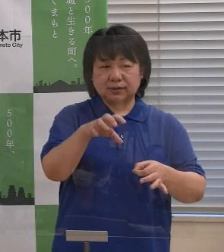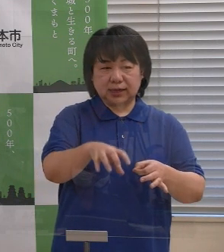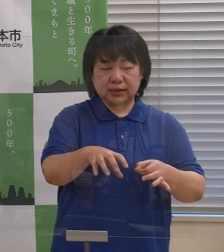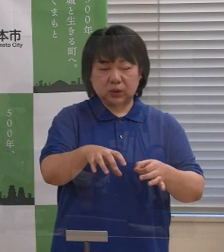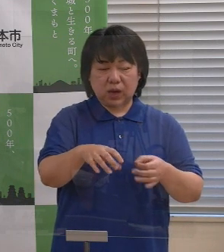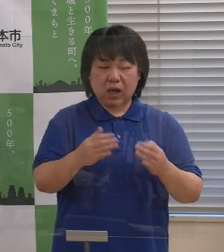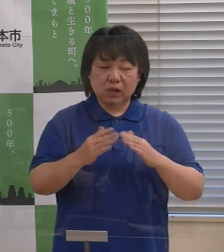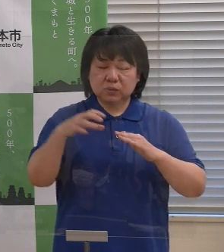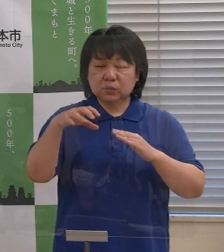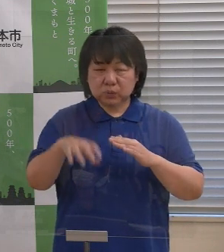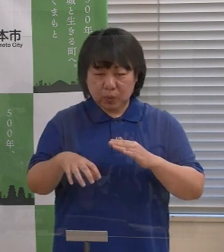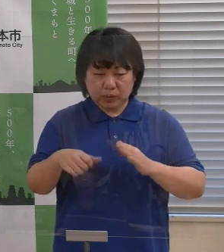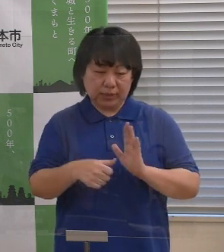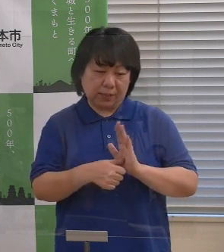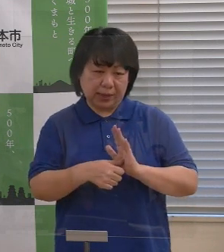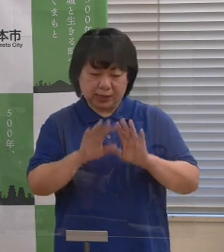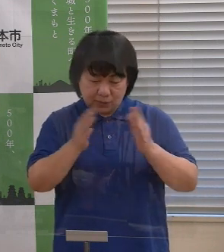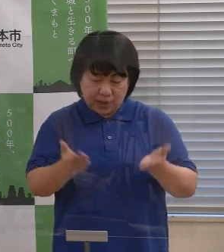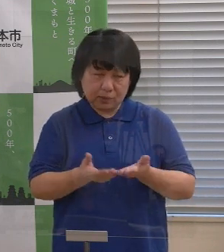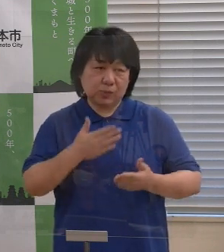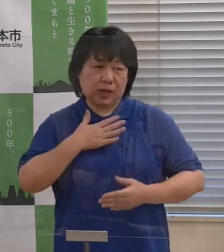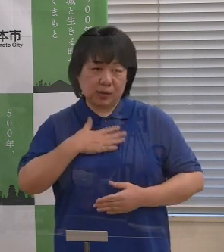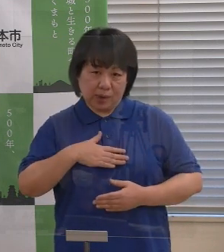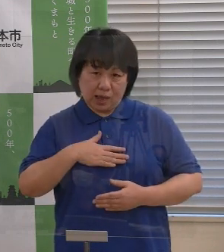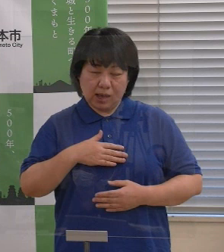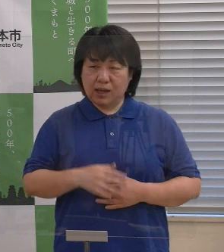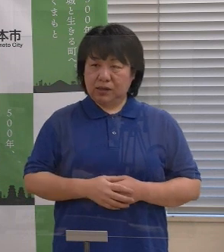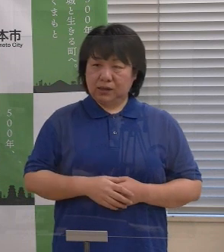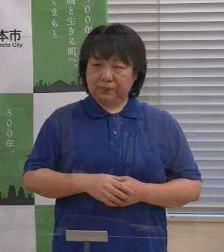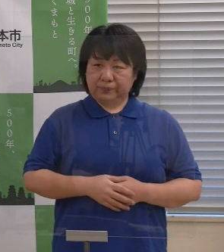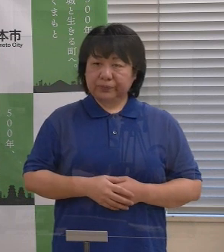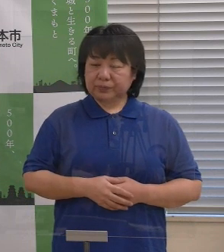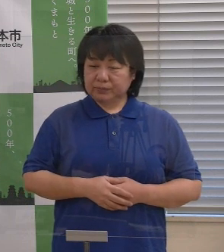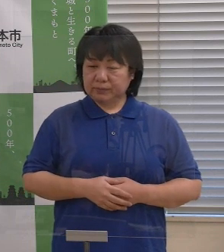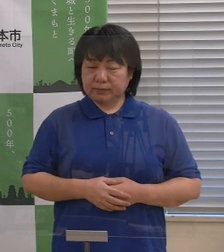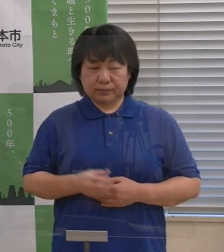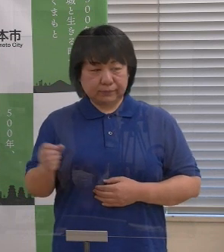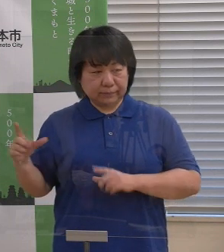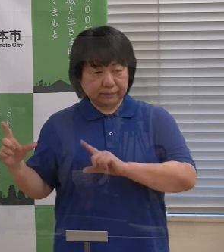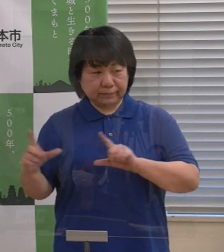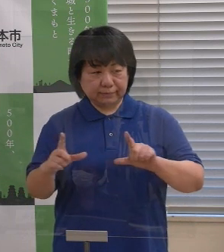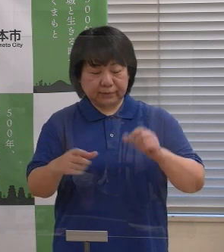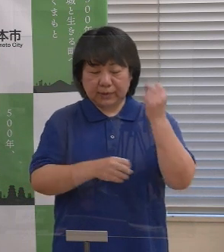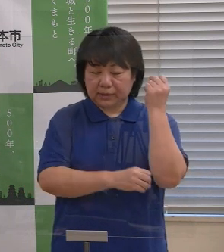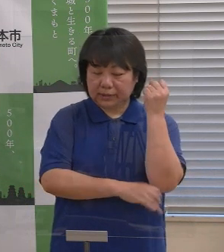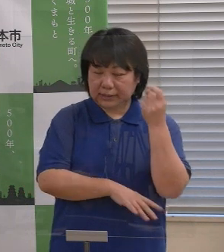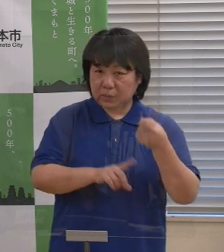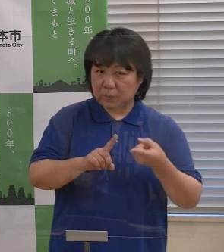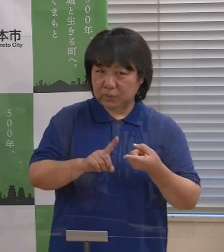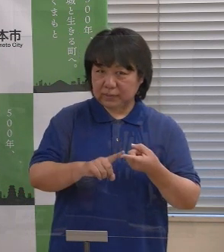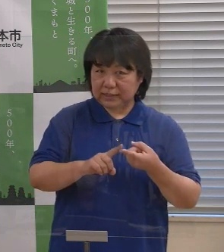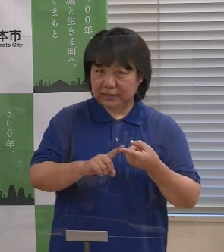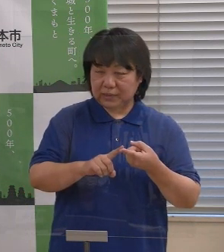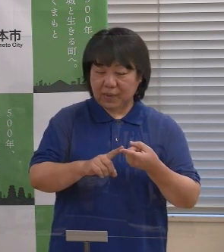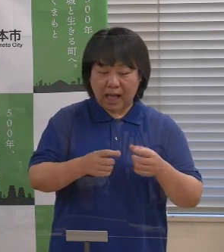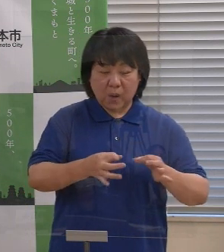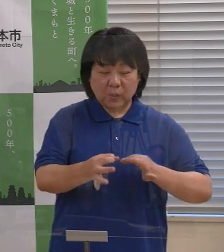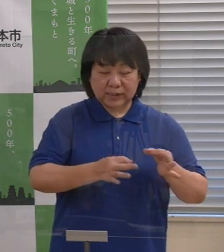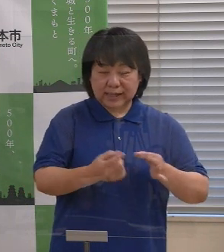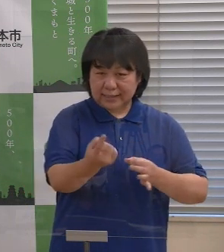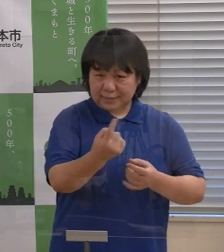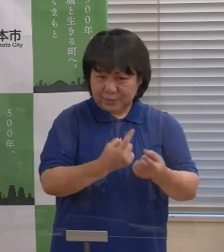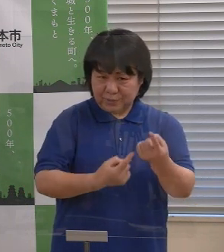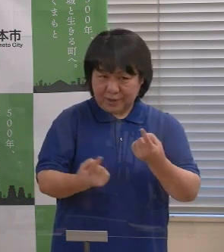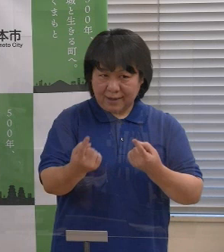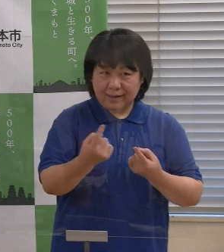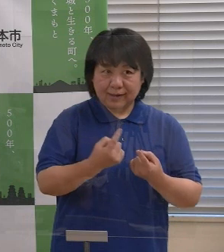住所、名前、すべて分かれば、うん、そういうのがあれば教えてください。 基本的には要は、来店をした方